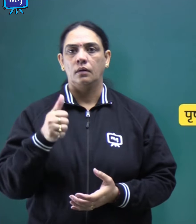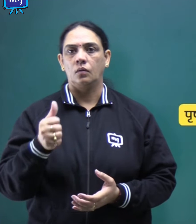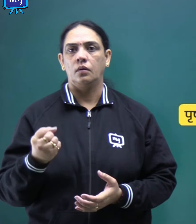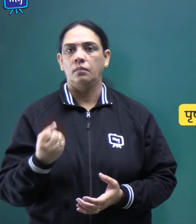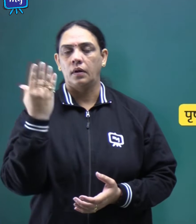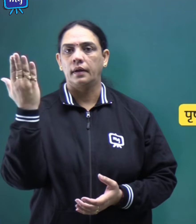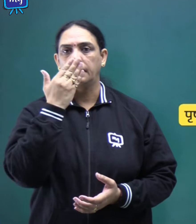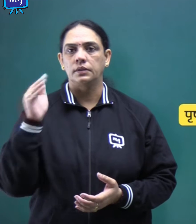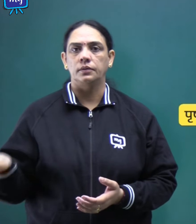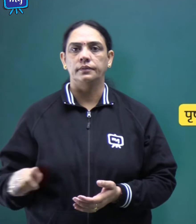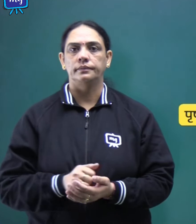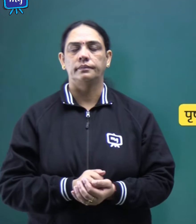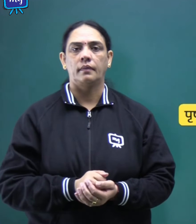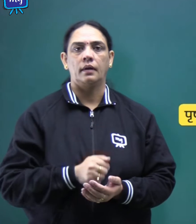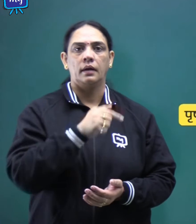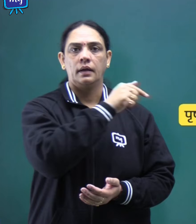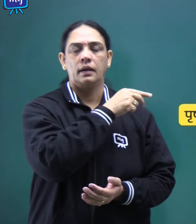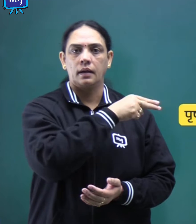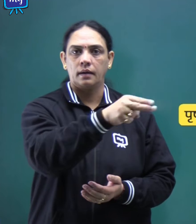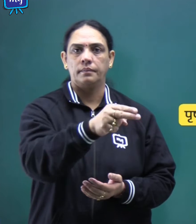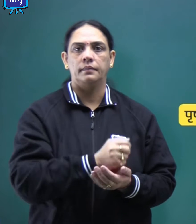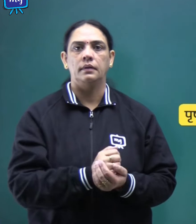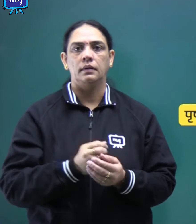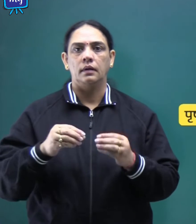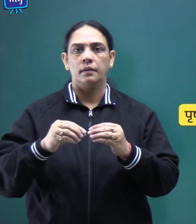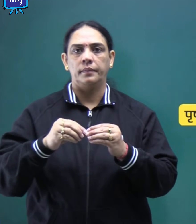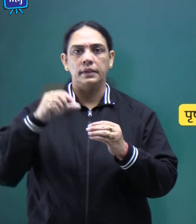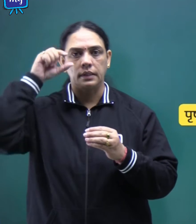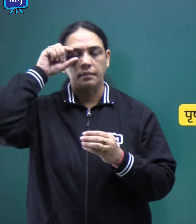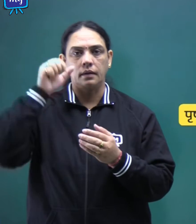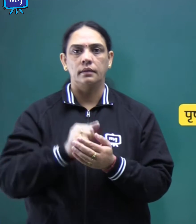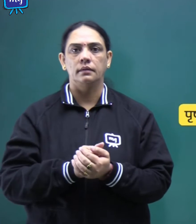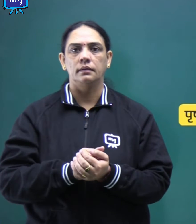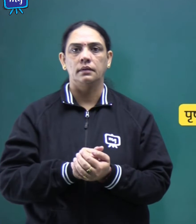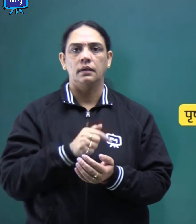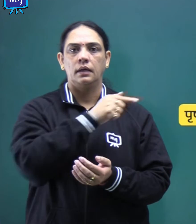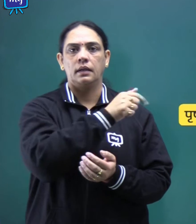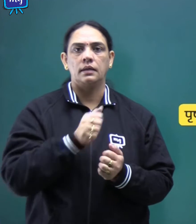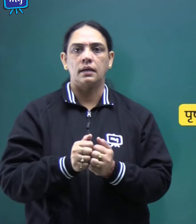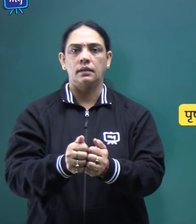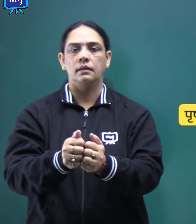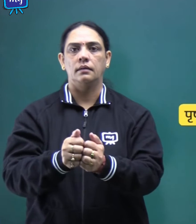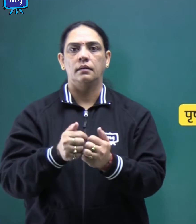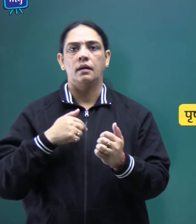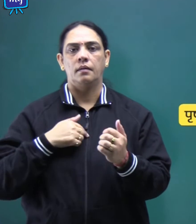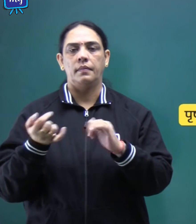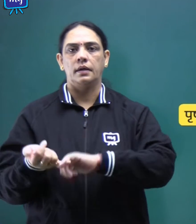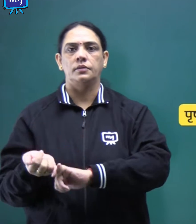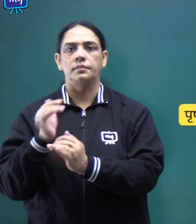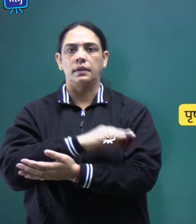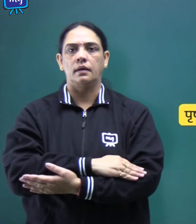गुड मॉर्निंग बच्चों। मेरा नाम भुवनेश शर्मा, मेरे साथ सुष्मिता